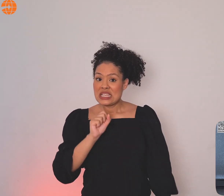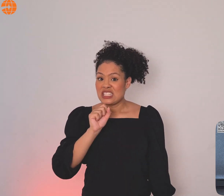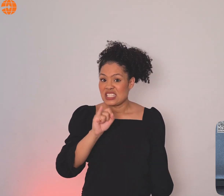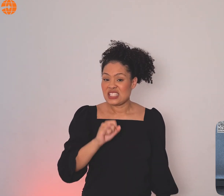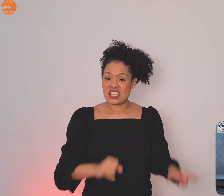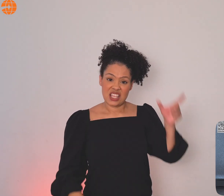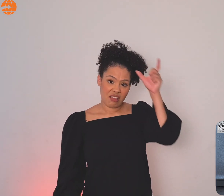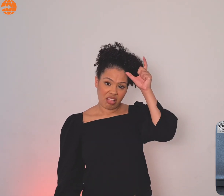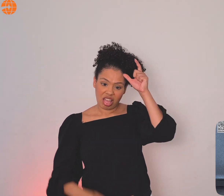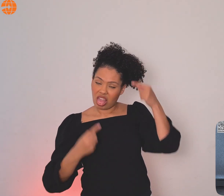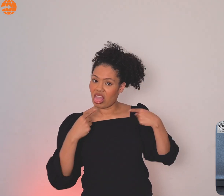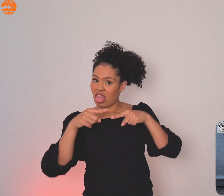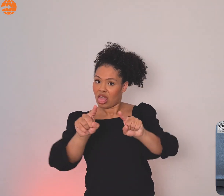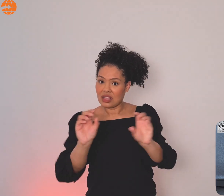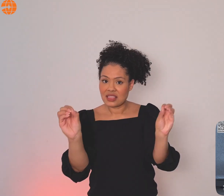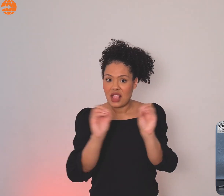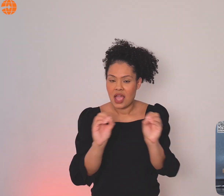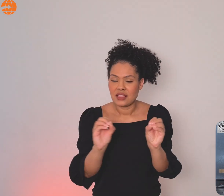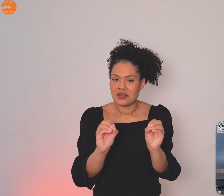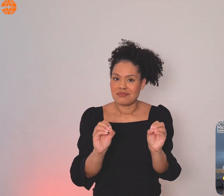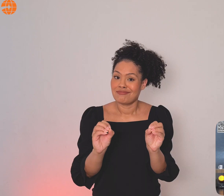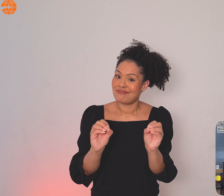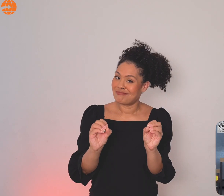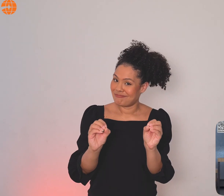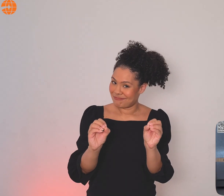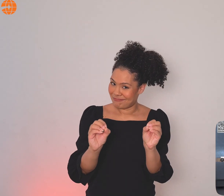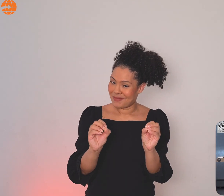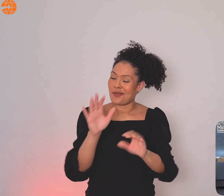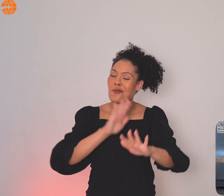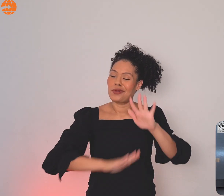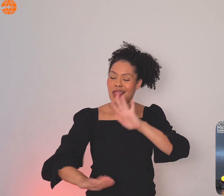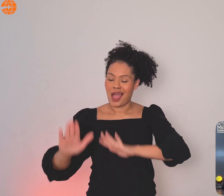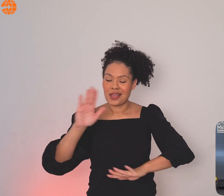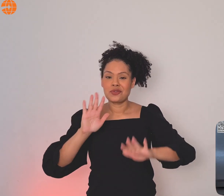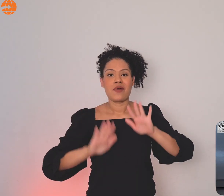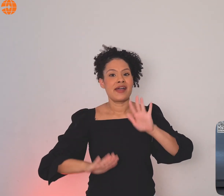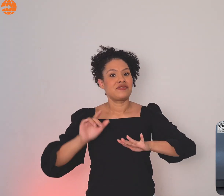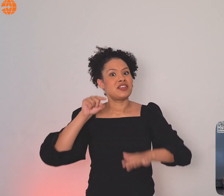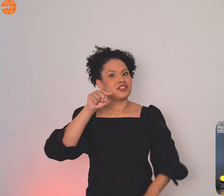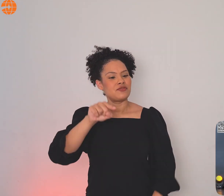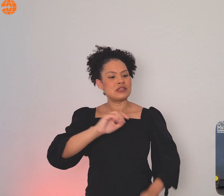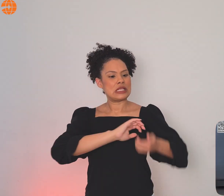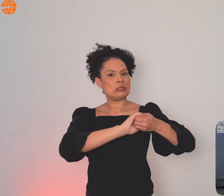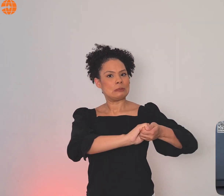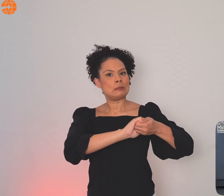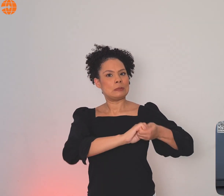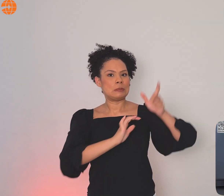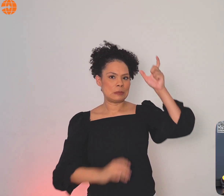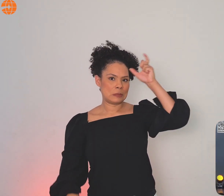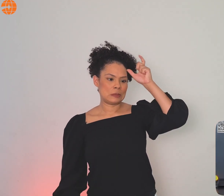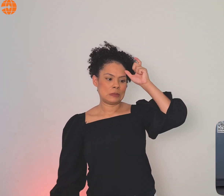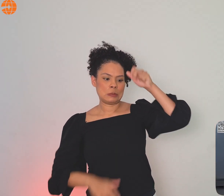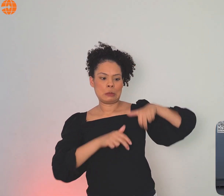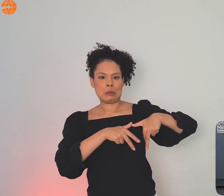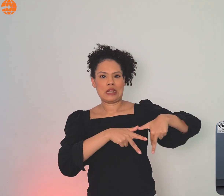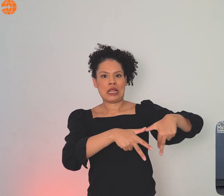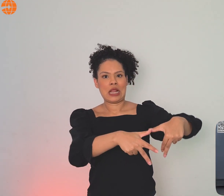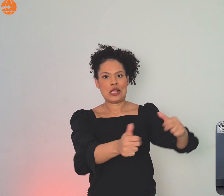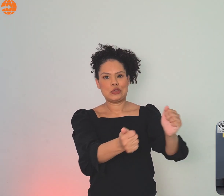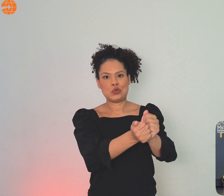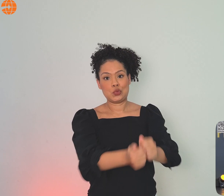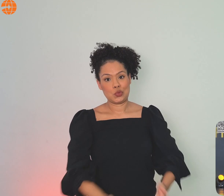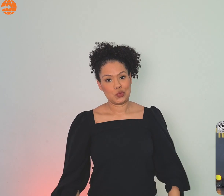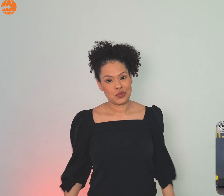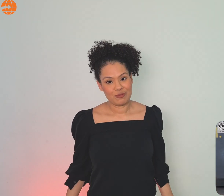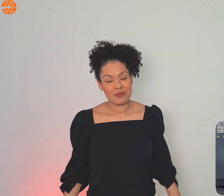direção. O diabo, ele vai o tempo inteiro aprontar para você. Situações da vida vão